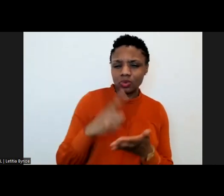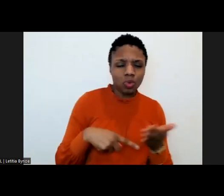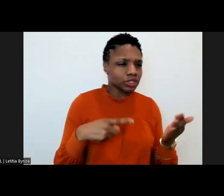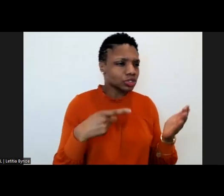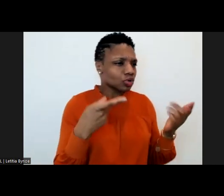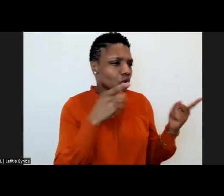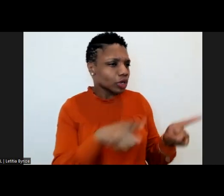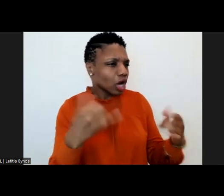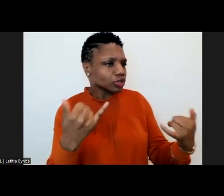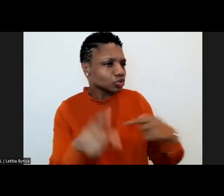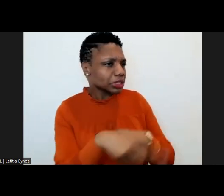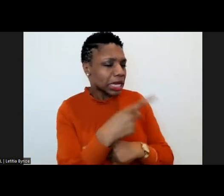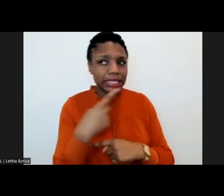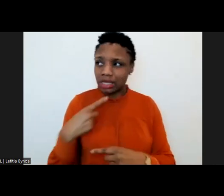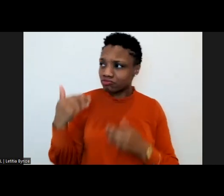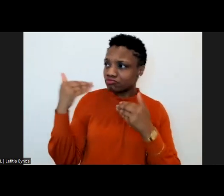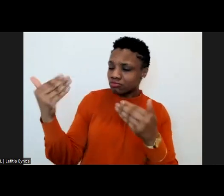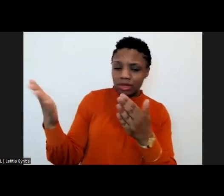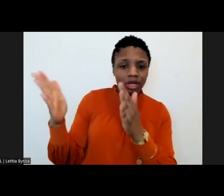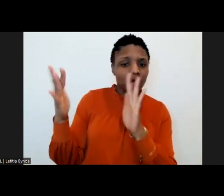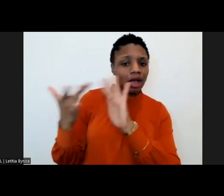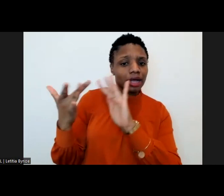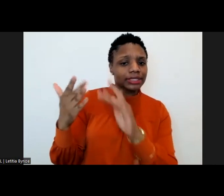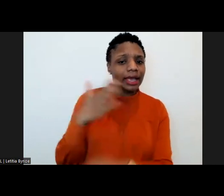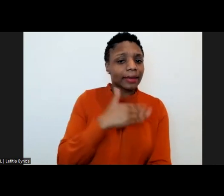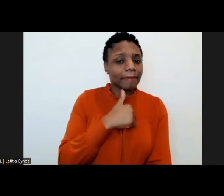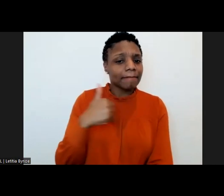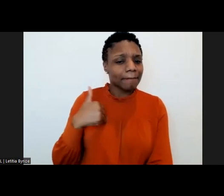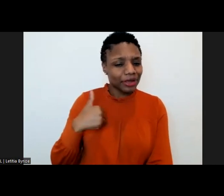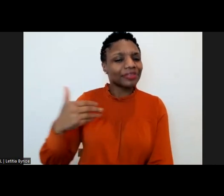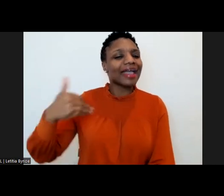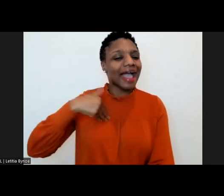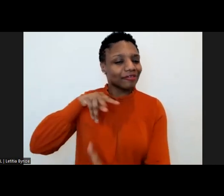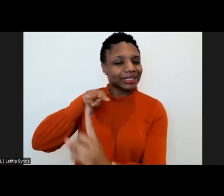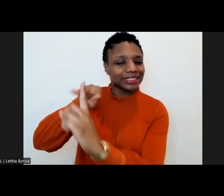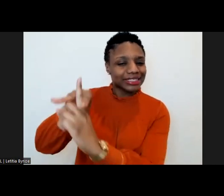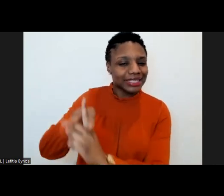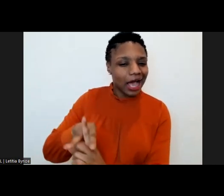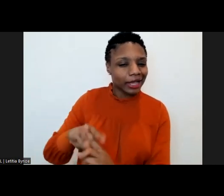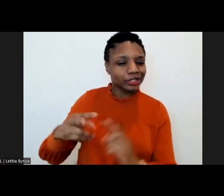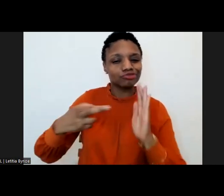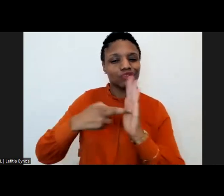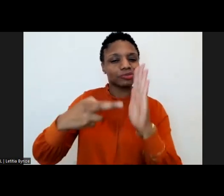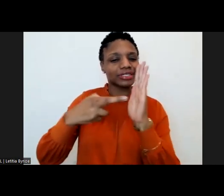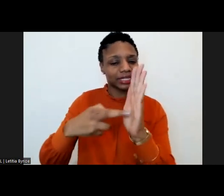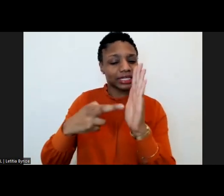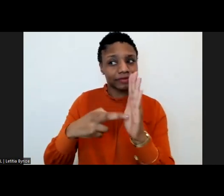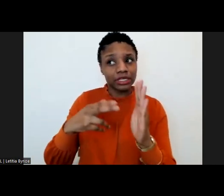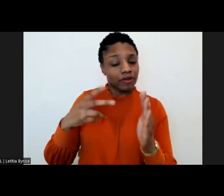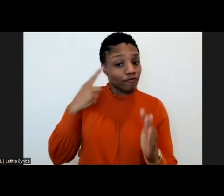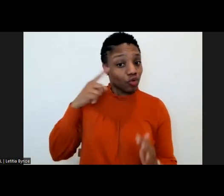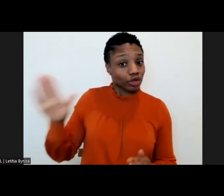eh eso mismo una persona me hizo la pregunta qué estaba pasando y yo lo pude dirigir hacia el